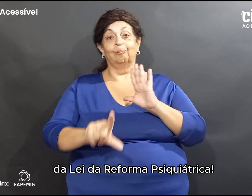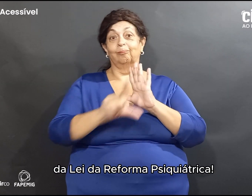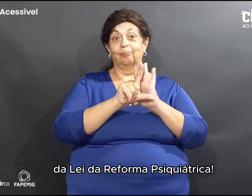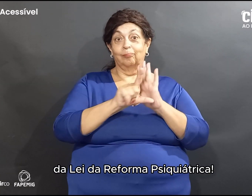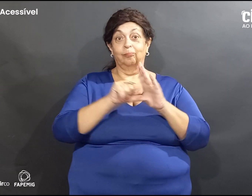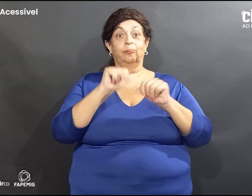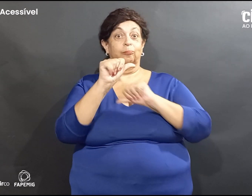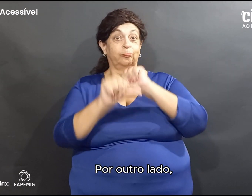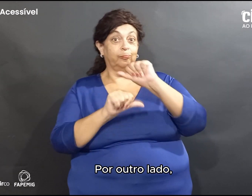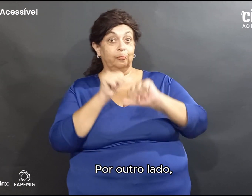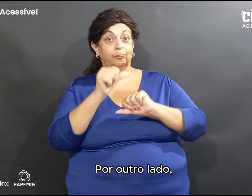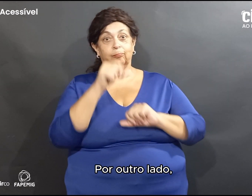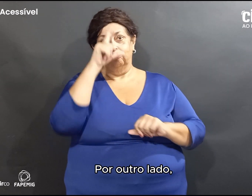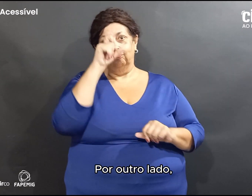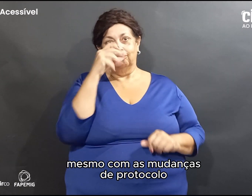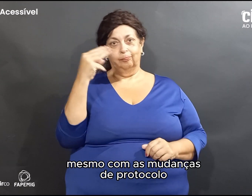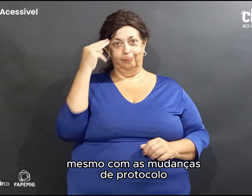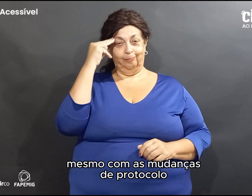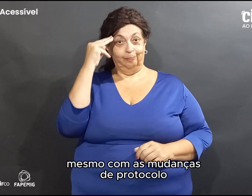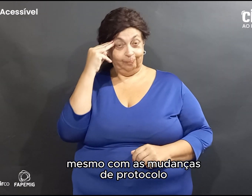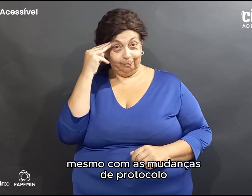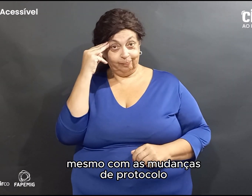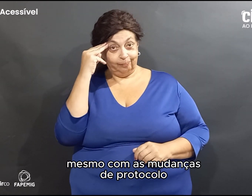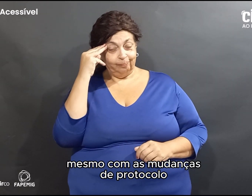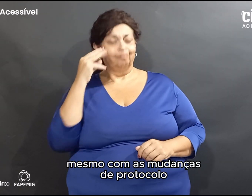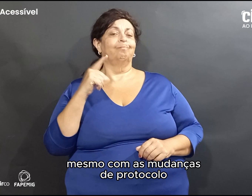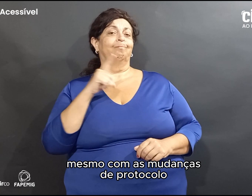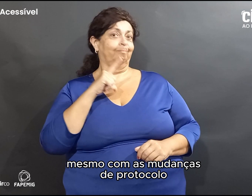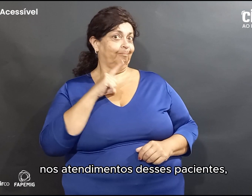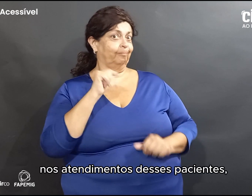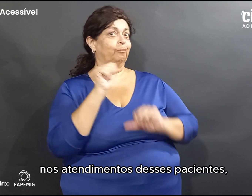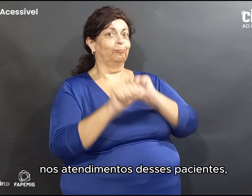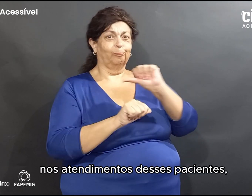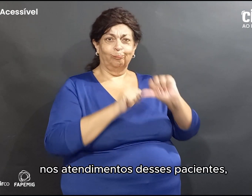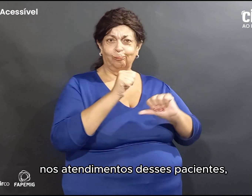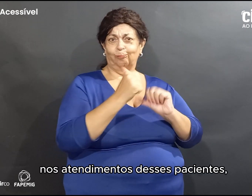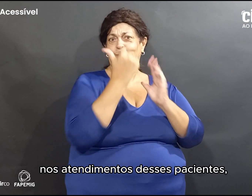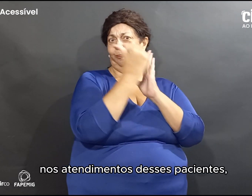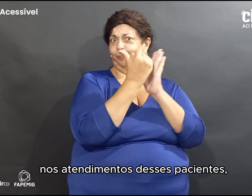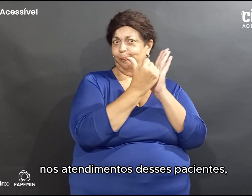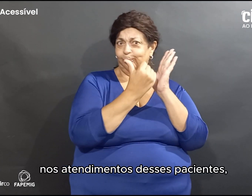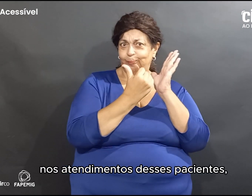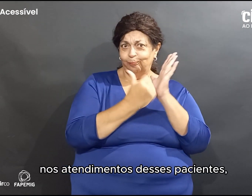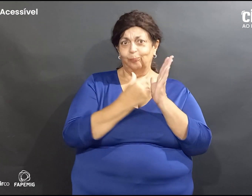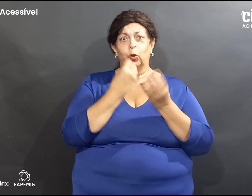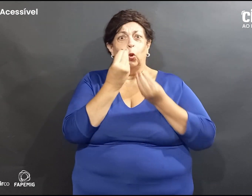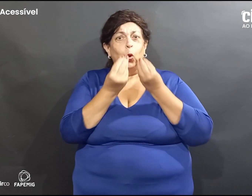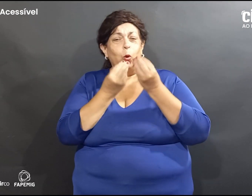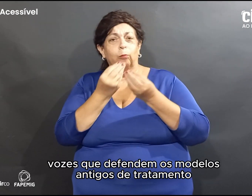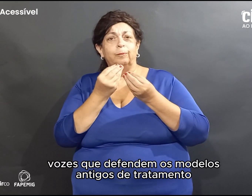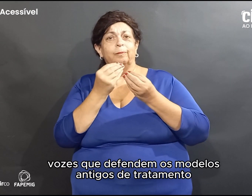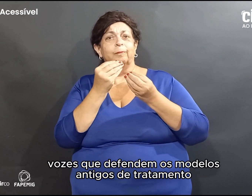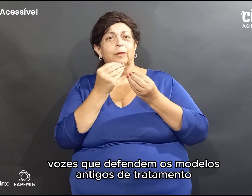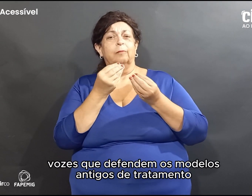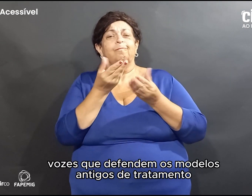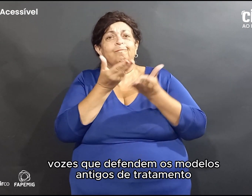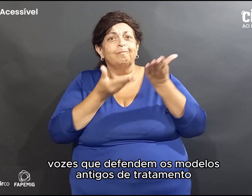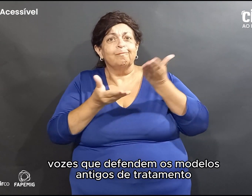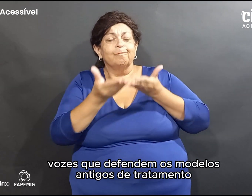Psiquiátrica. Por outro lado, mesmo com as mudanças de protocolo nos atendimentos desses pacientes, vozes que defendem os